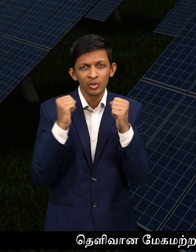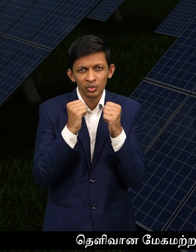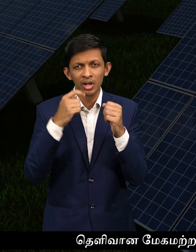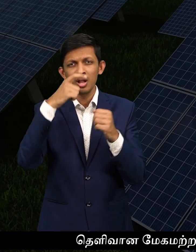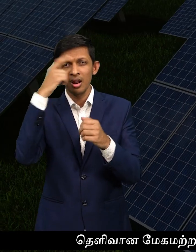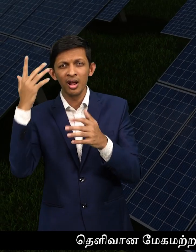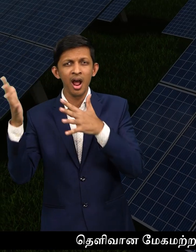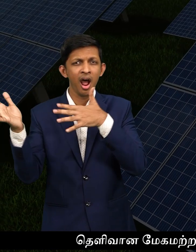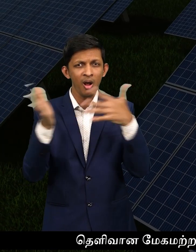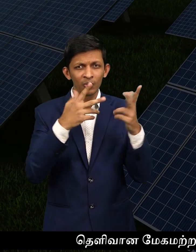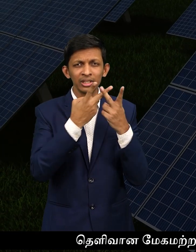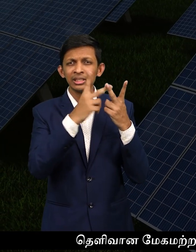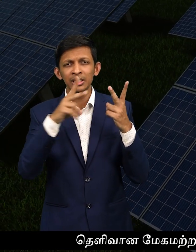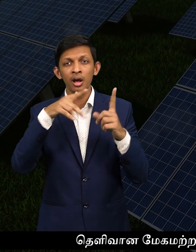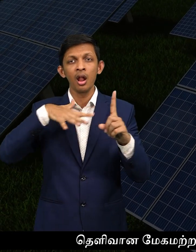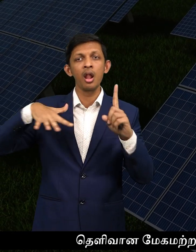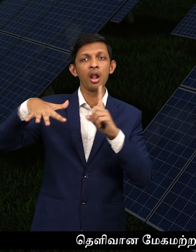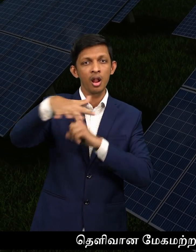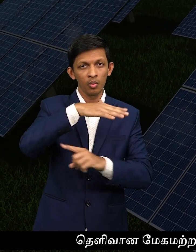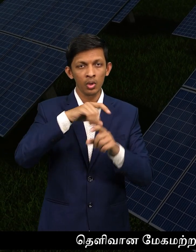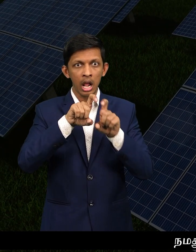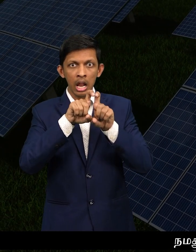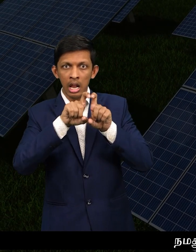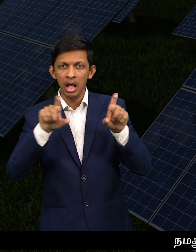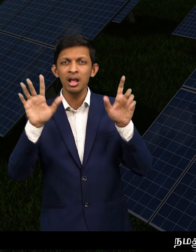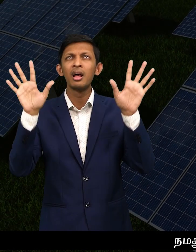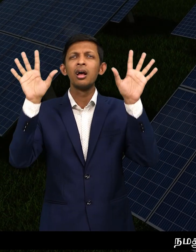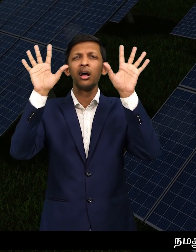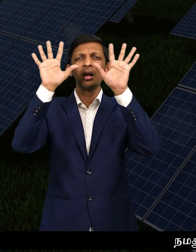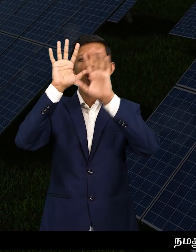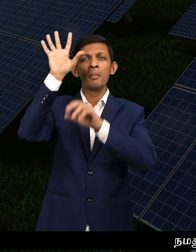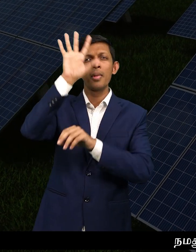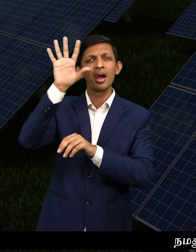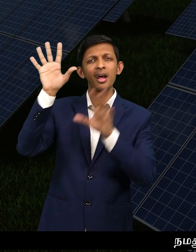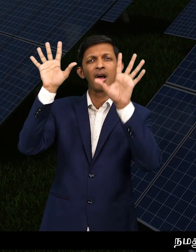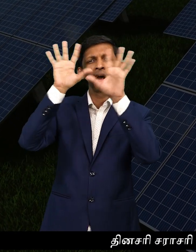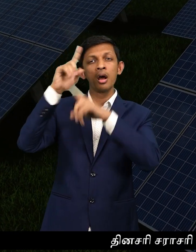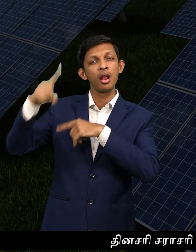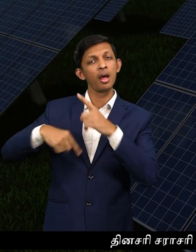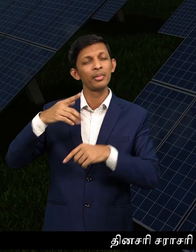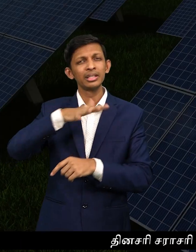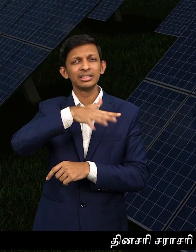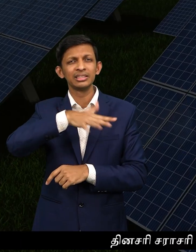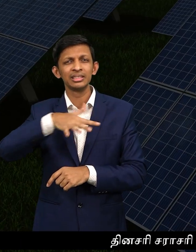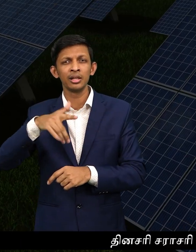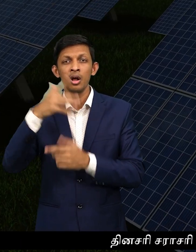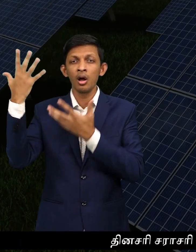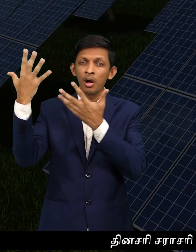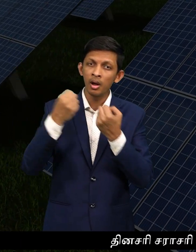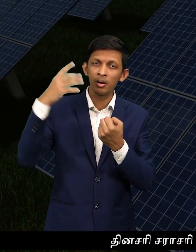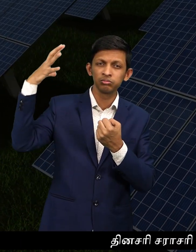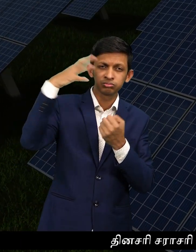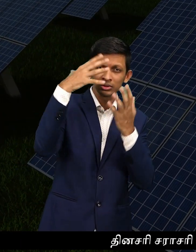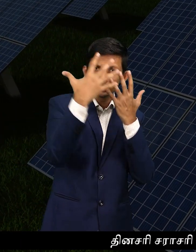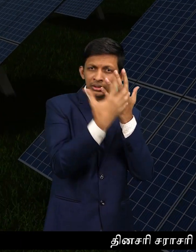தெளிவான மேகமற்ற வானத்தின் வானிலை நிலைமைகளின் கீழ் நமது நாட்டின் சூரிய சக்தியின் தினசரி சராசரி 4